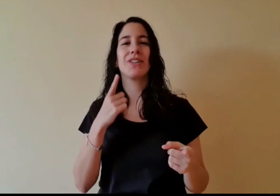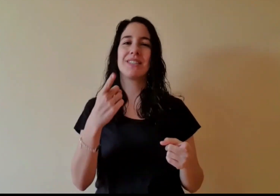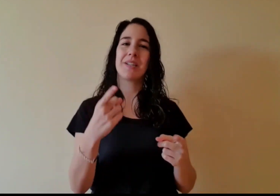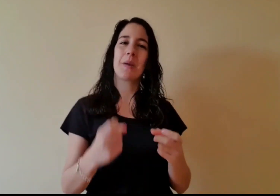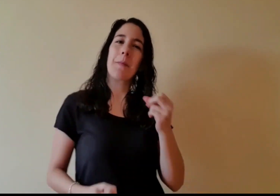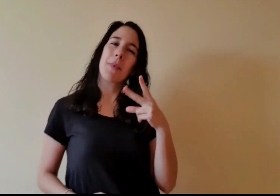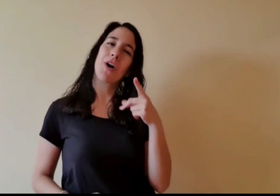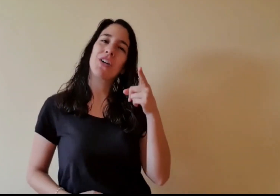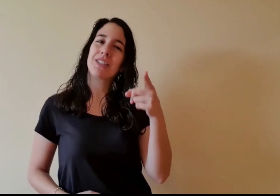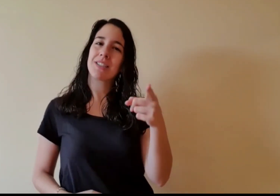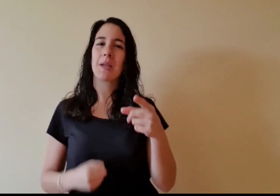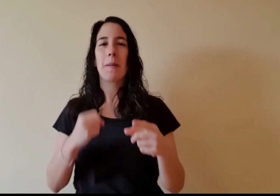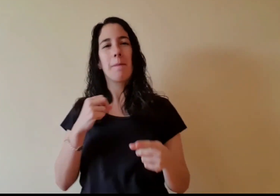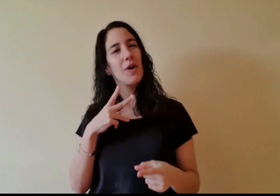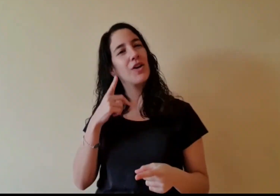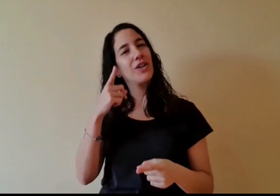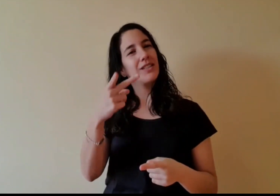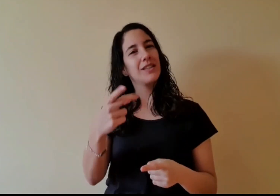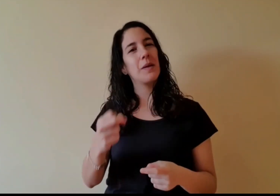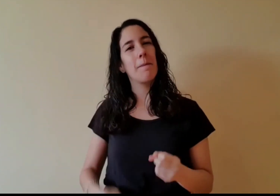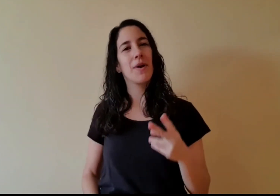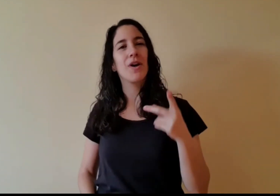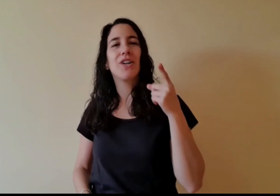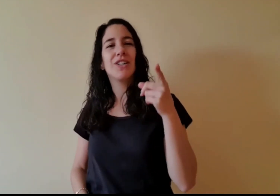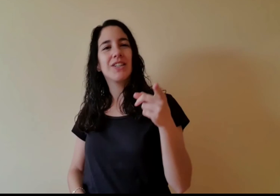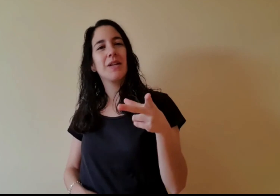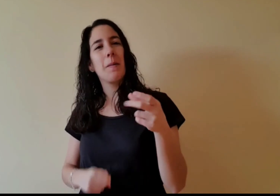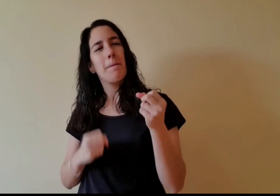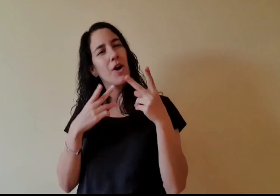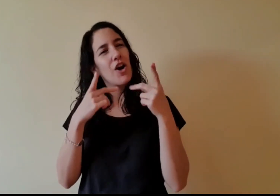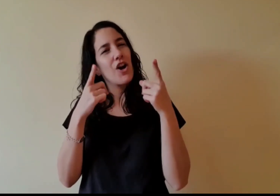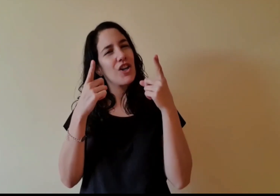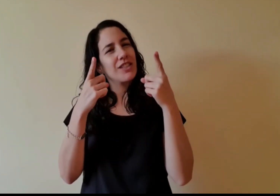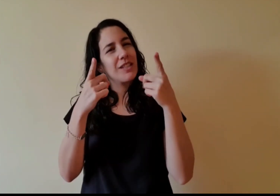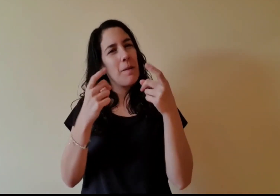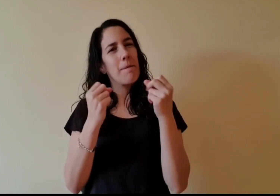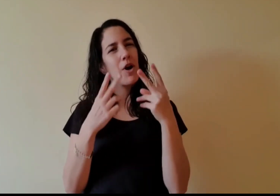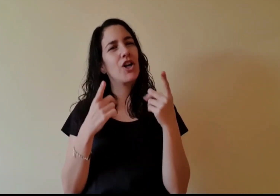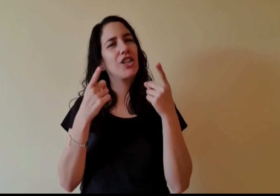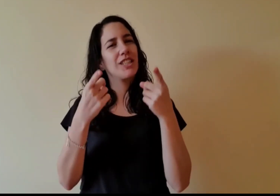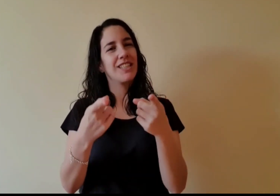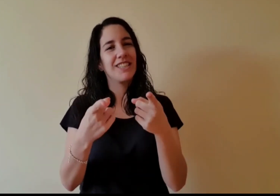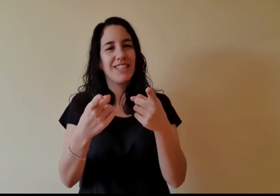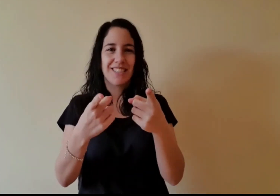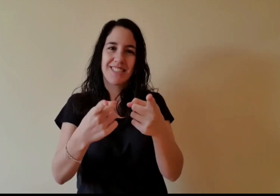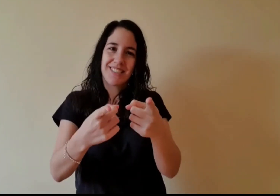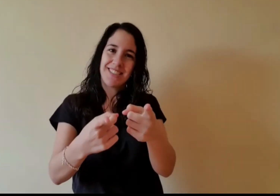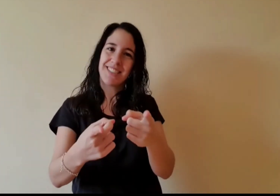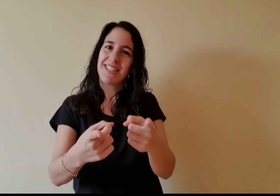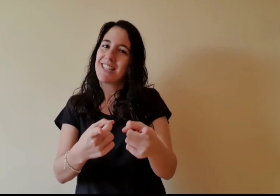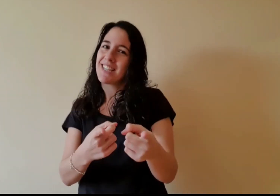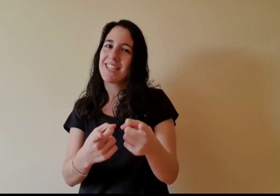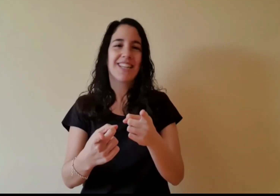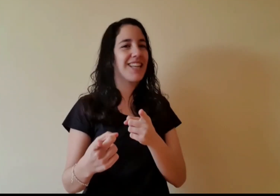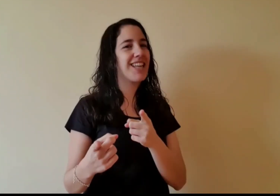por ti, por ti, por ti, por ti, por ti, por ti.